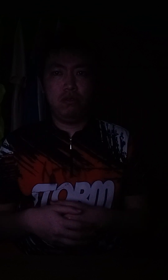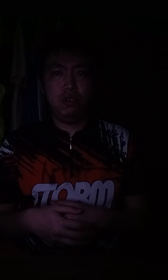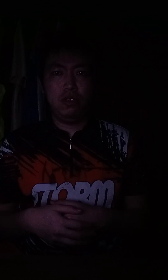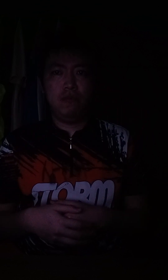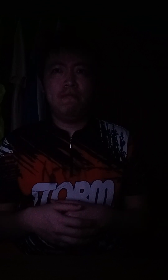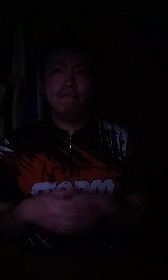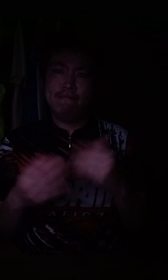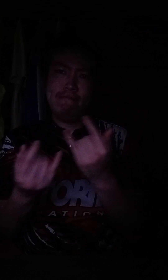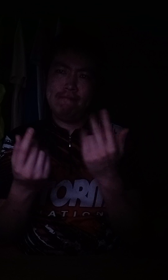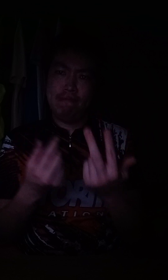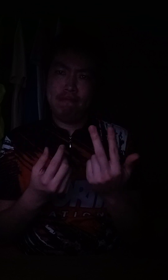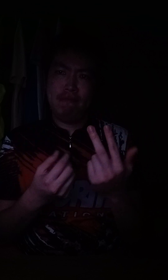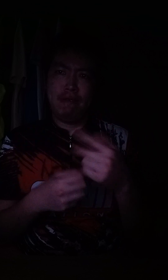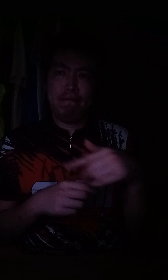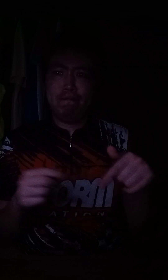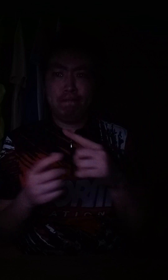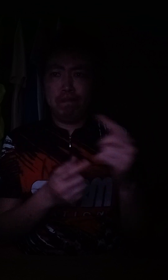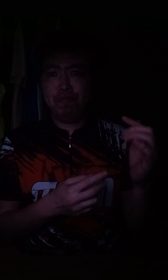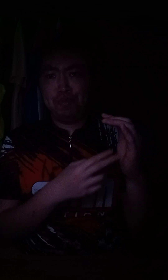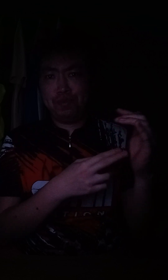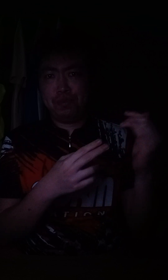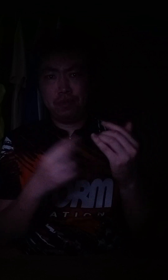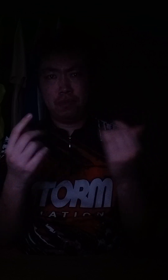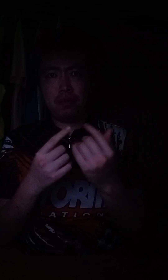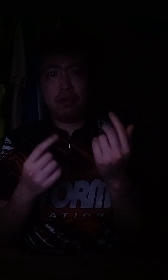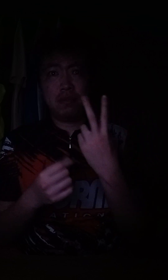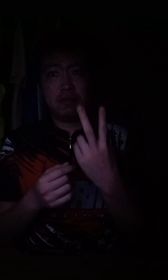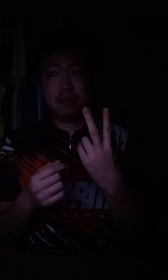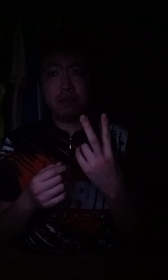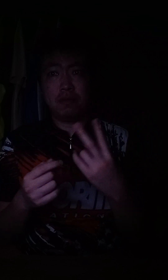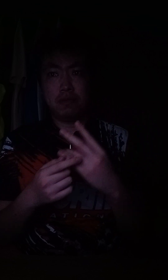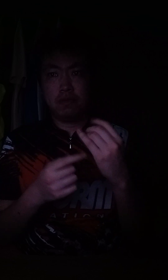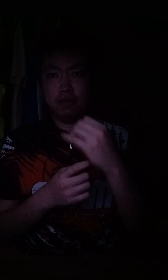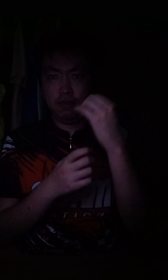재입원 3일 만에 벌써 본인 부담금이 20만 원이 넘었습니다.